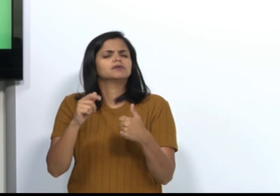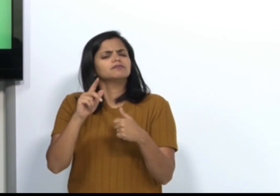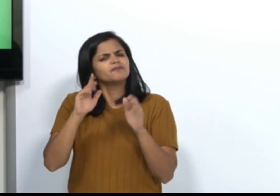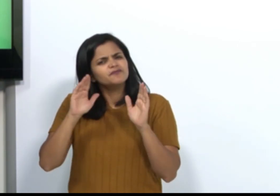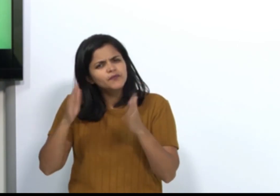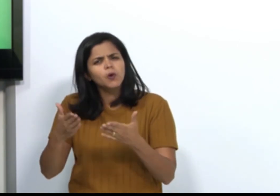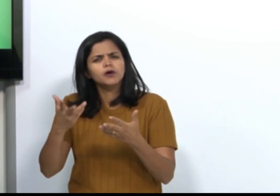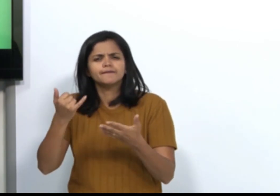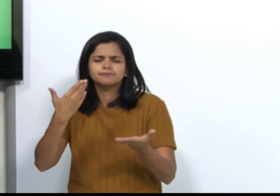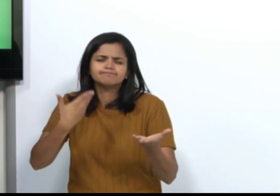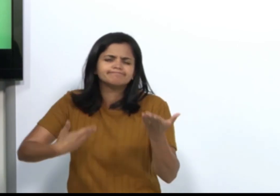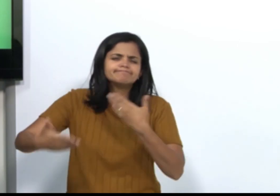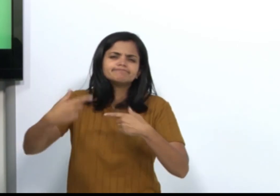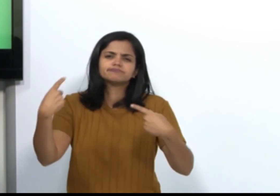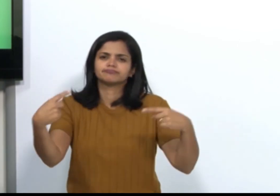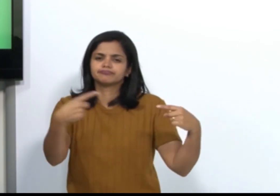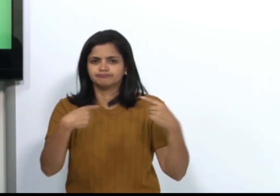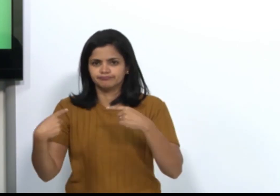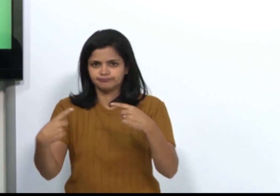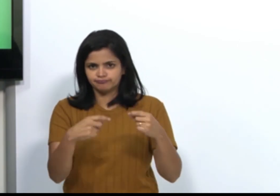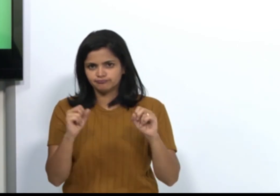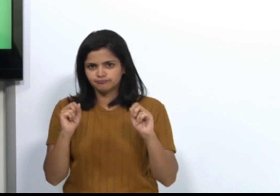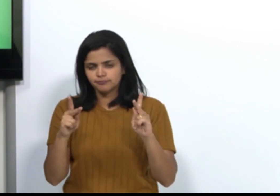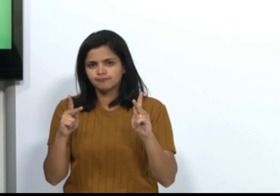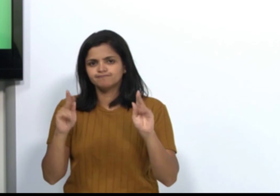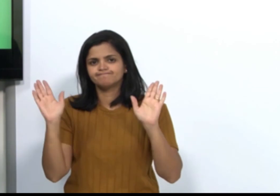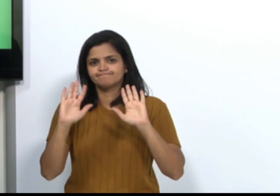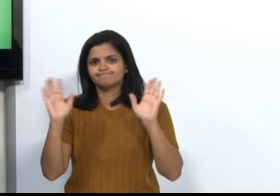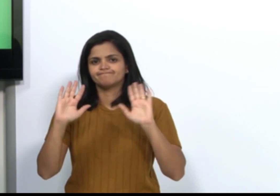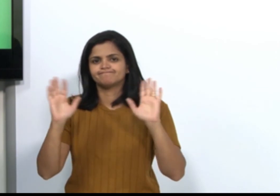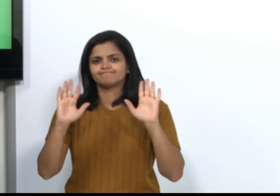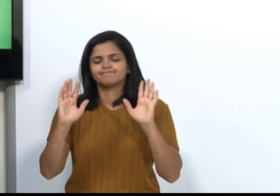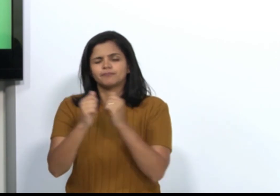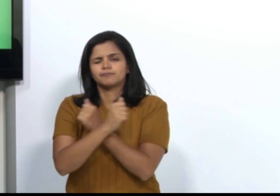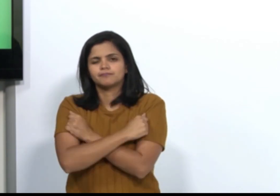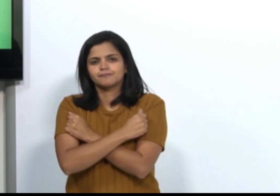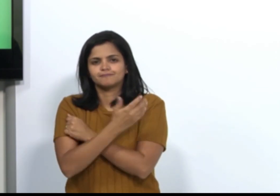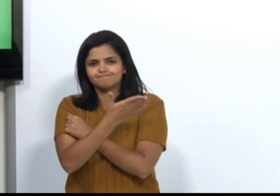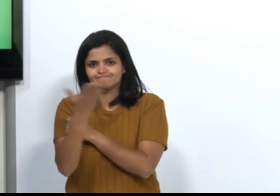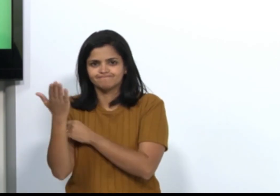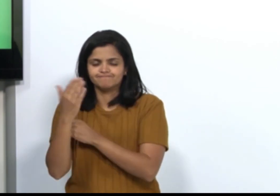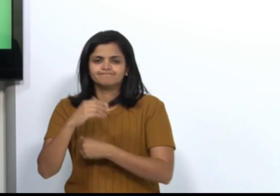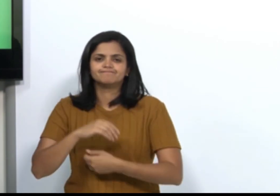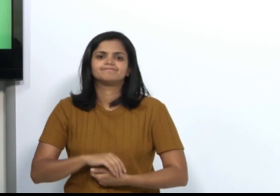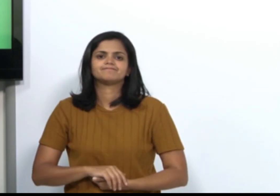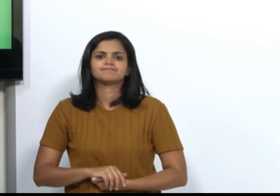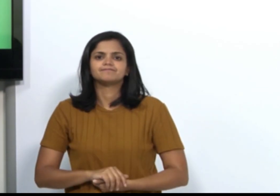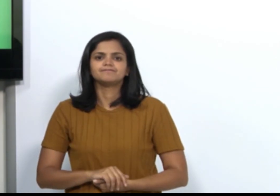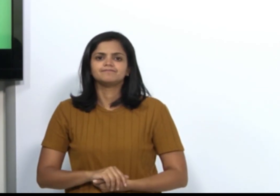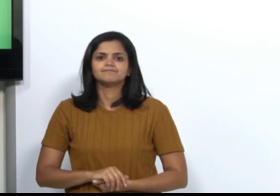tenham gostado da aula, estudado, discutido. Tchau, um grande abraço a vocês.